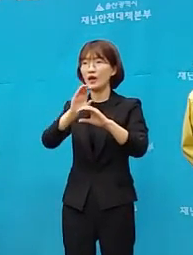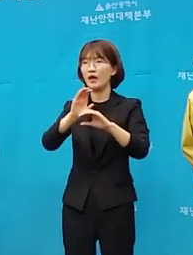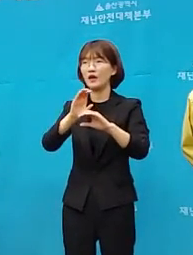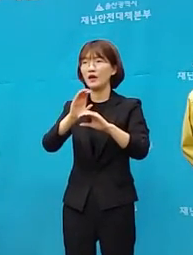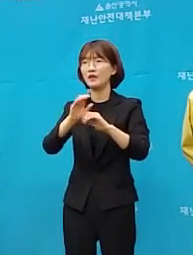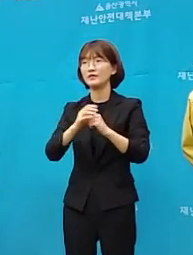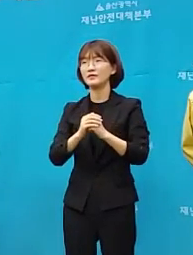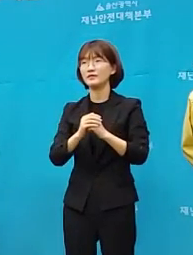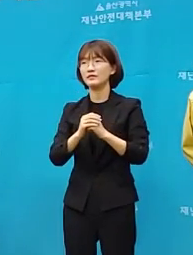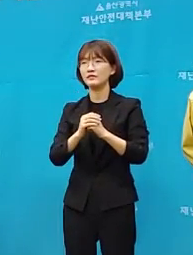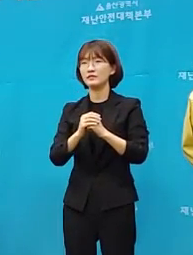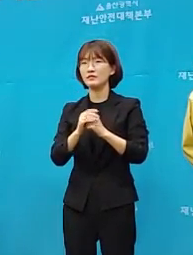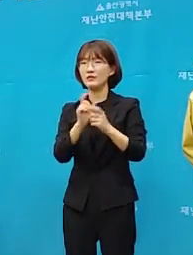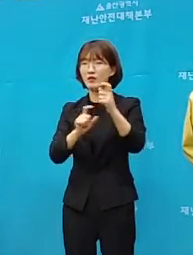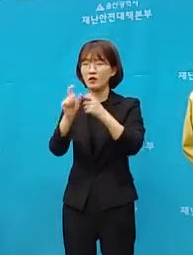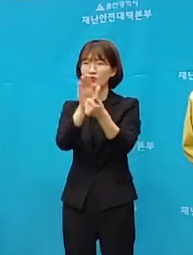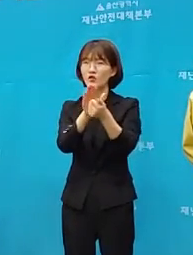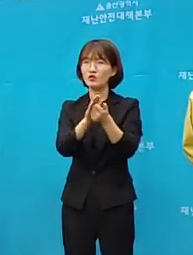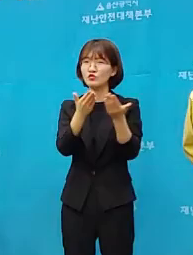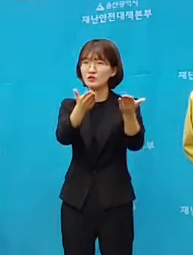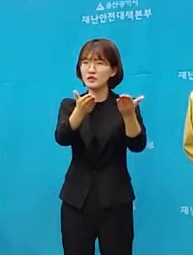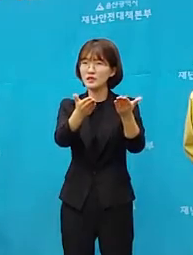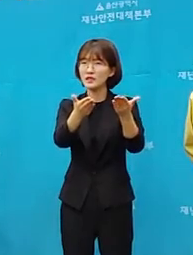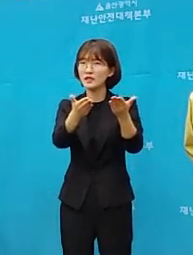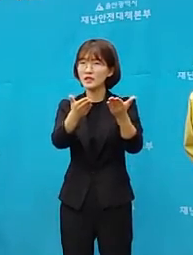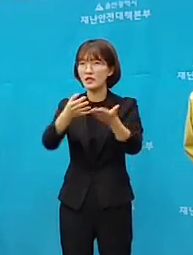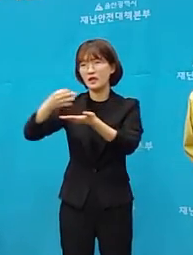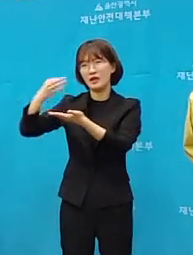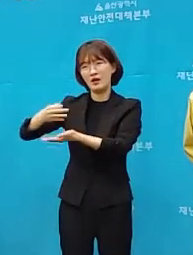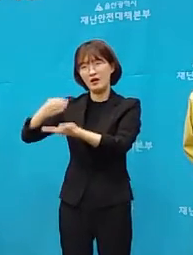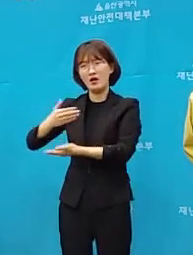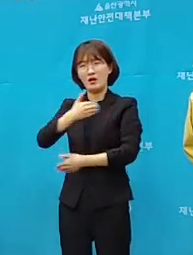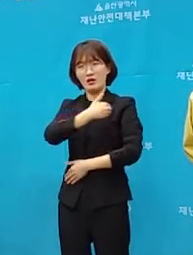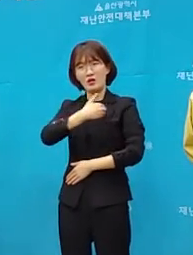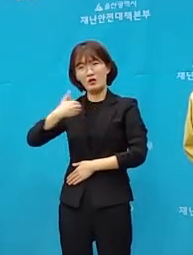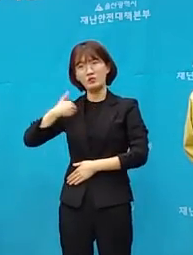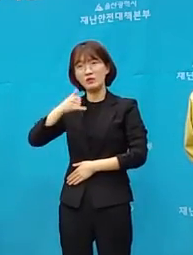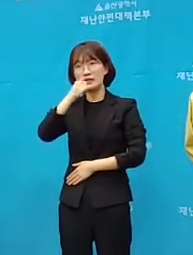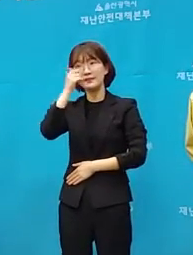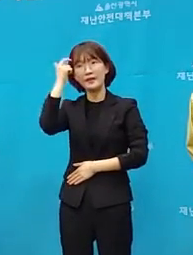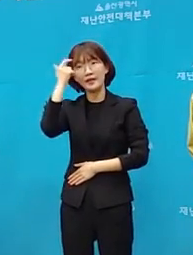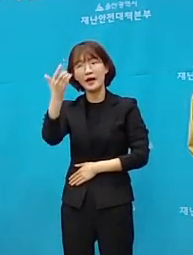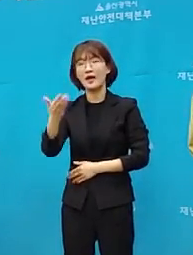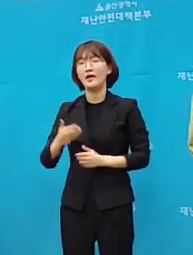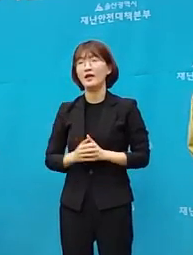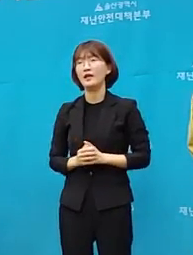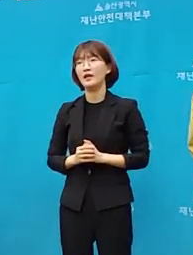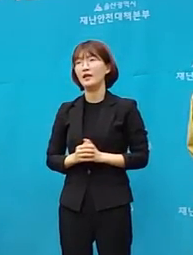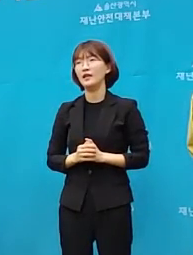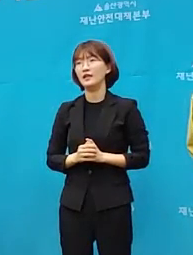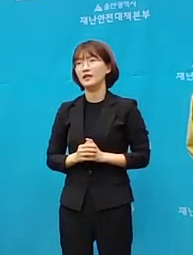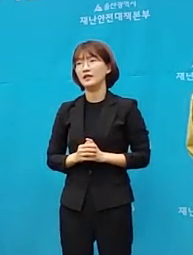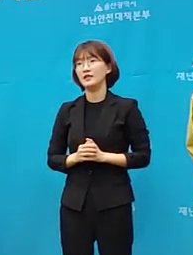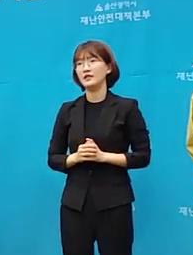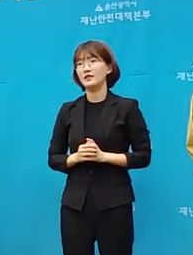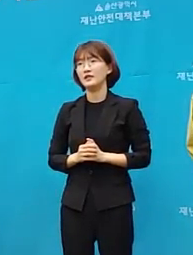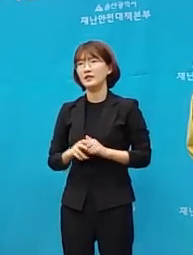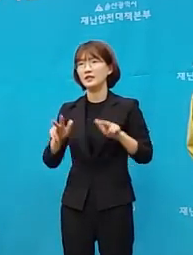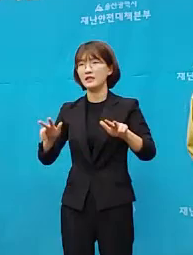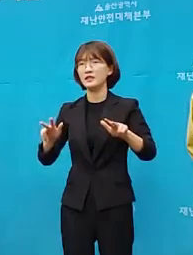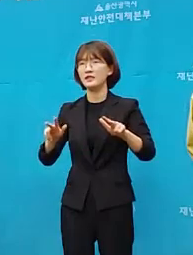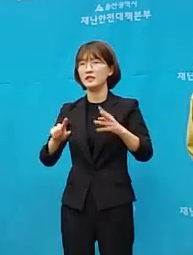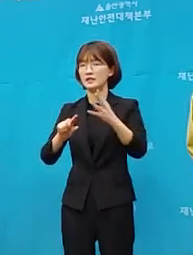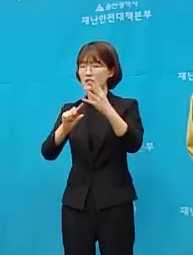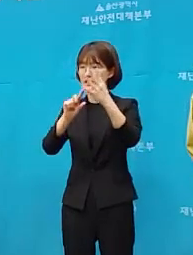있는 여지가 좀 있는지 사실 예. 그 재정적 역량이 되는지 좀 지금